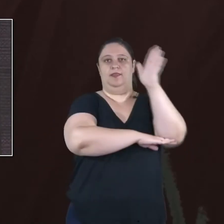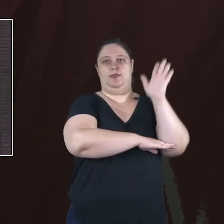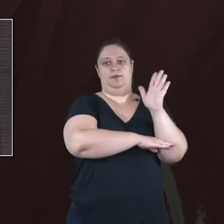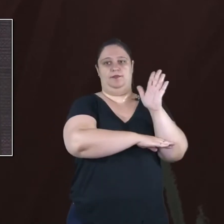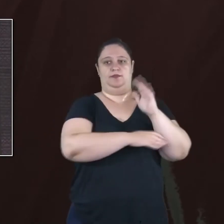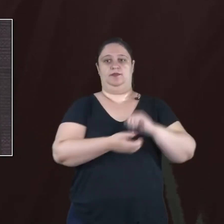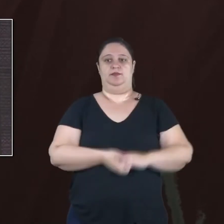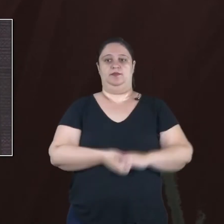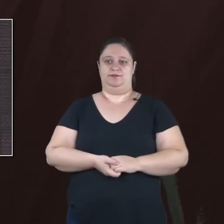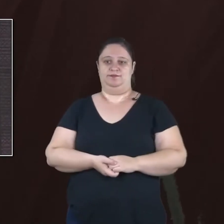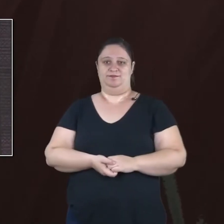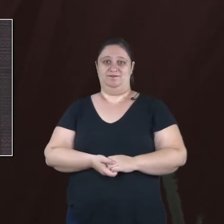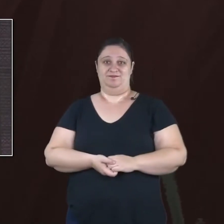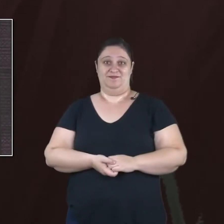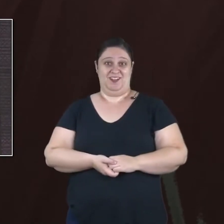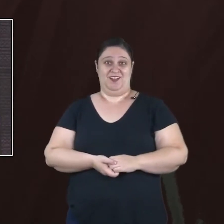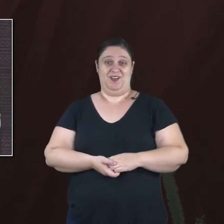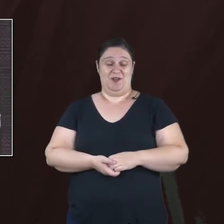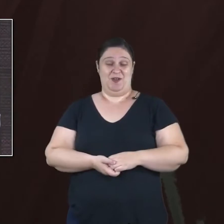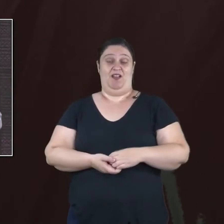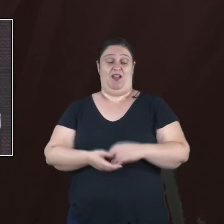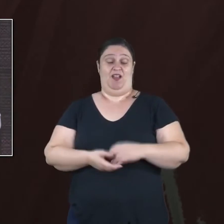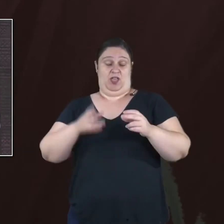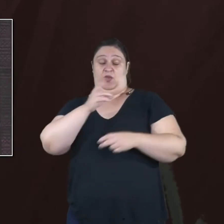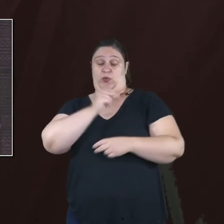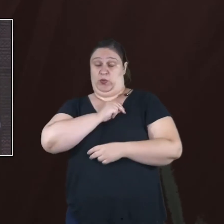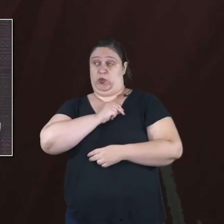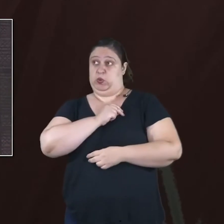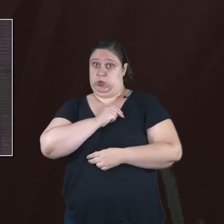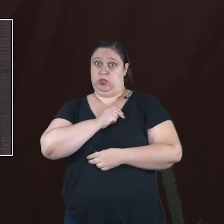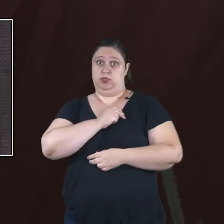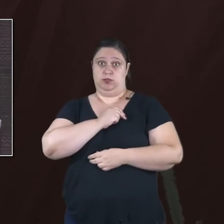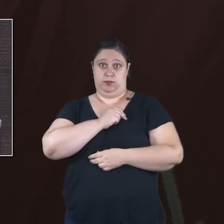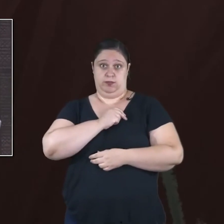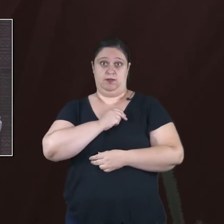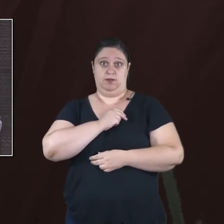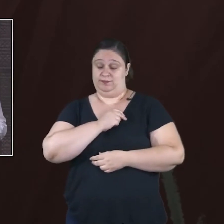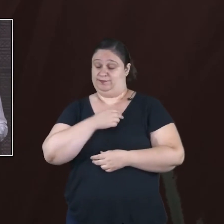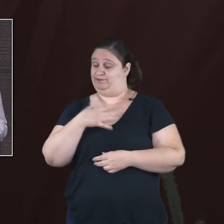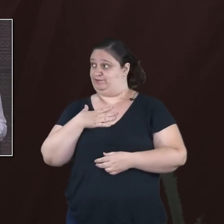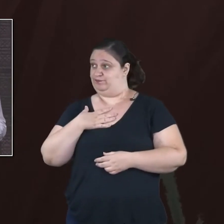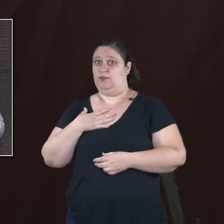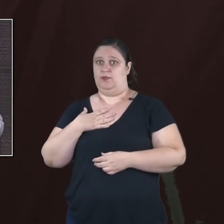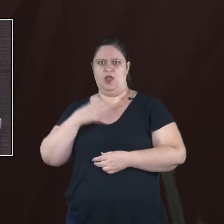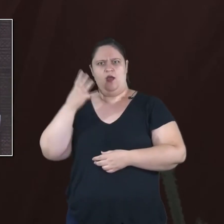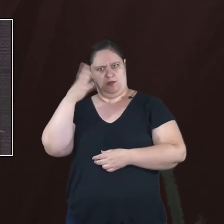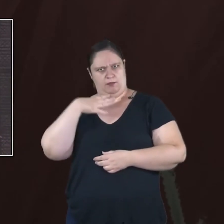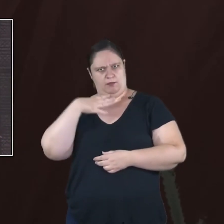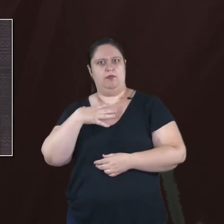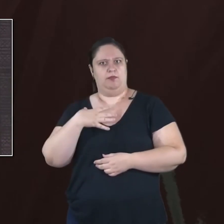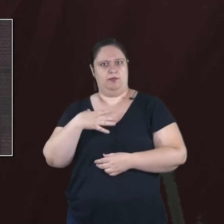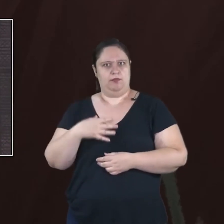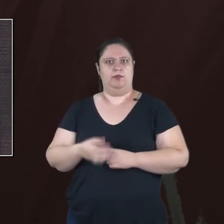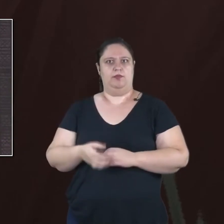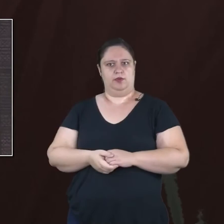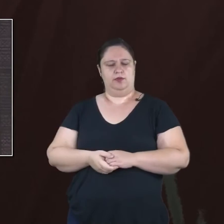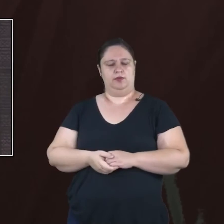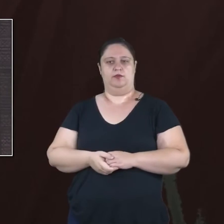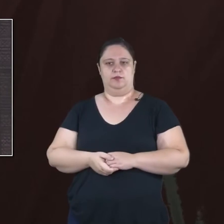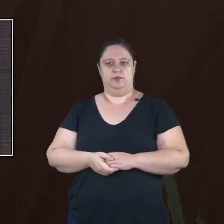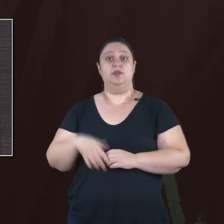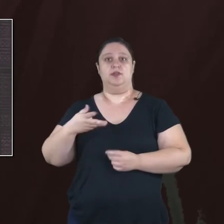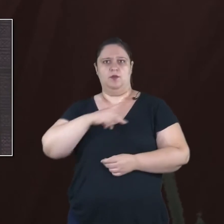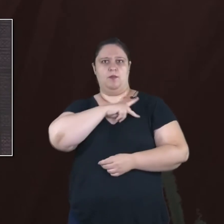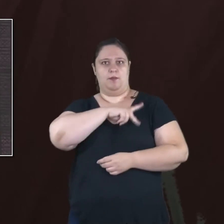Vocês não sentiram horripilante sobre isso? Eu estou arrepiado aqui. Paulo, por ser um líder proeminente